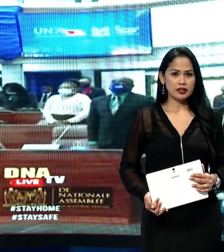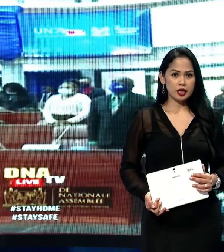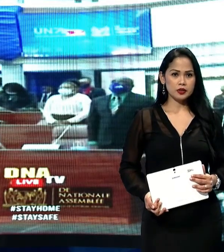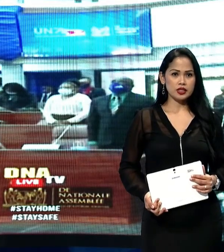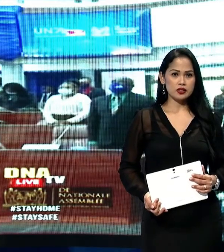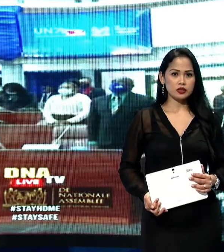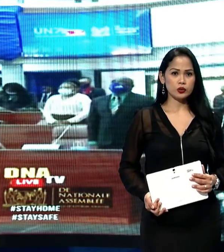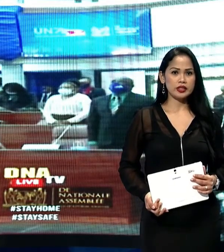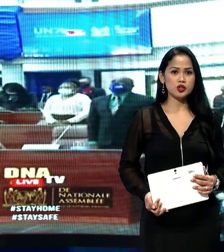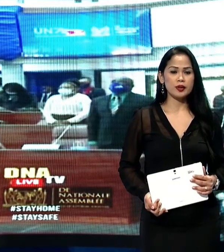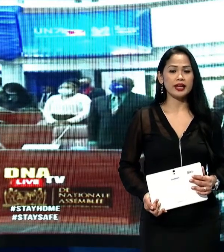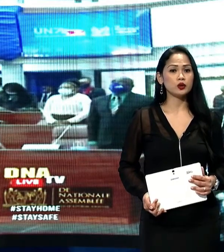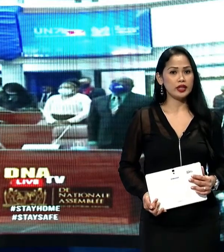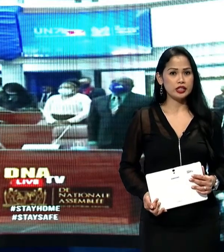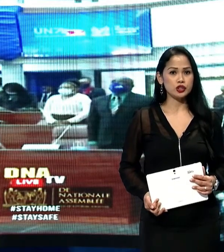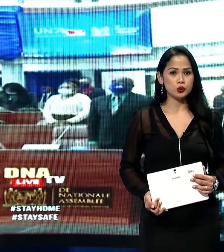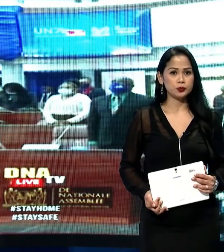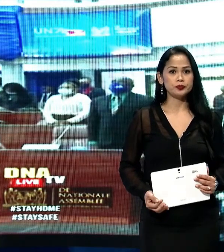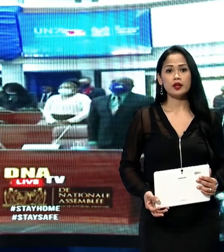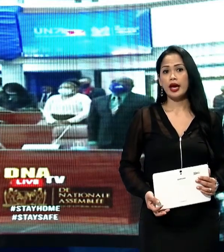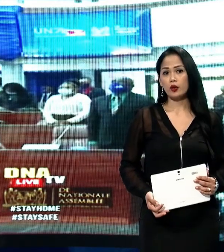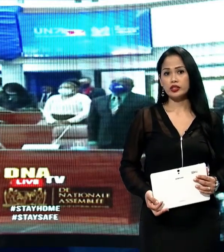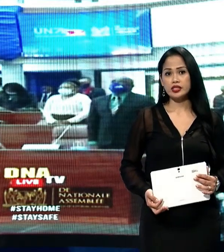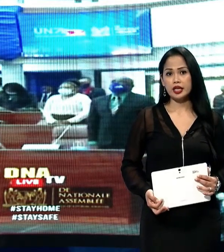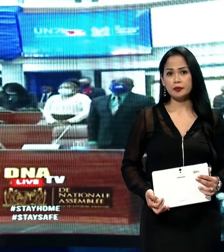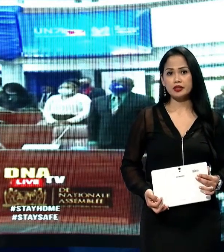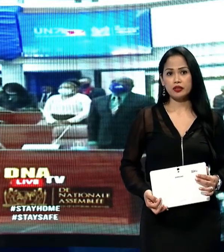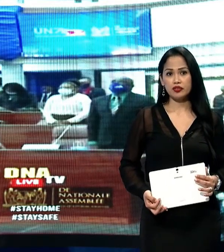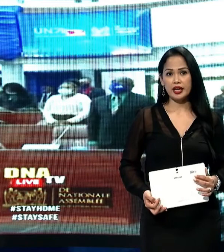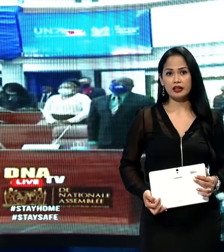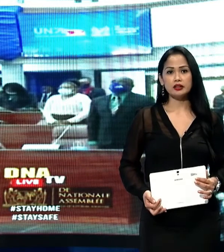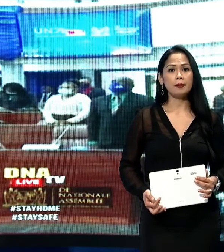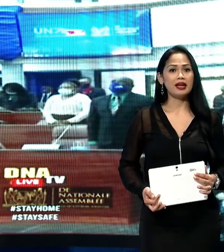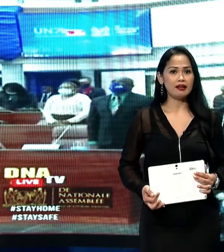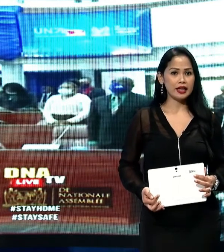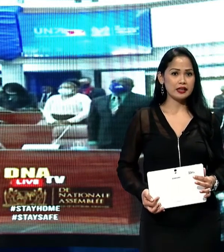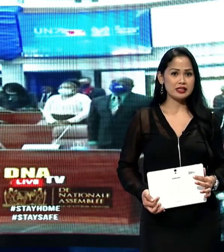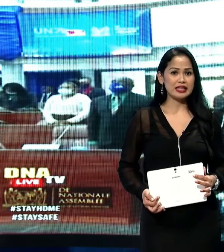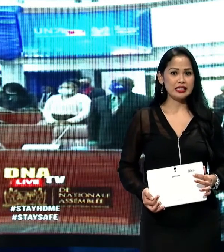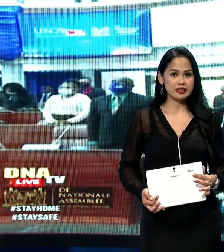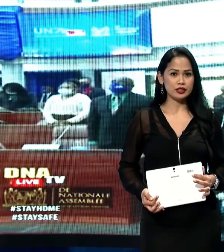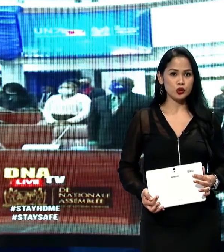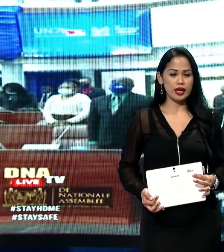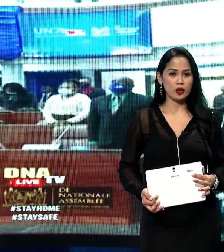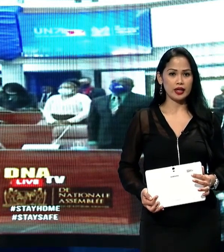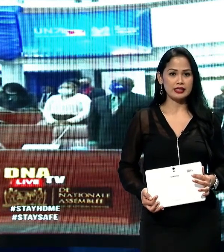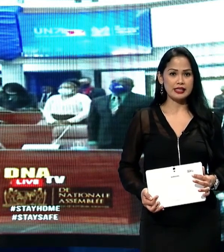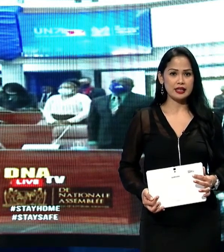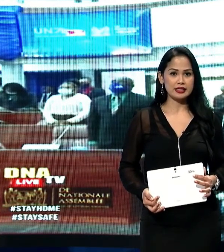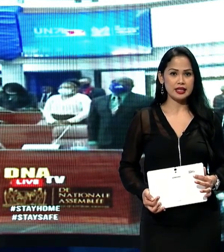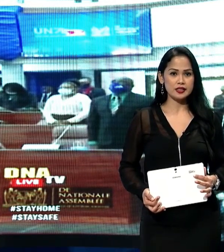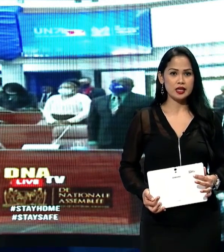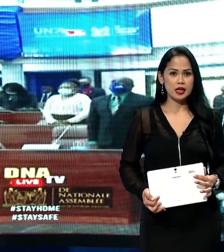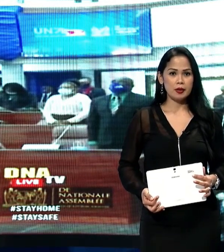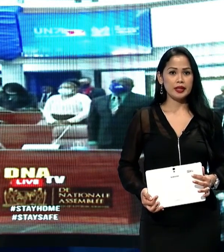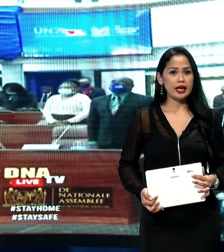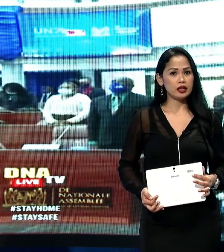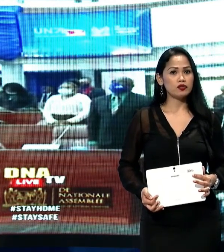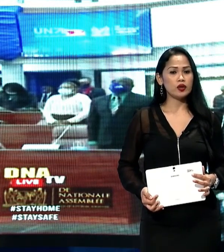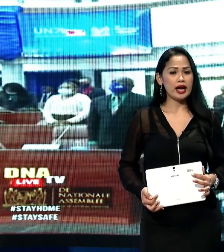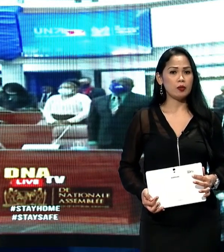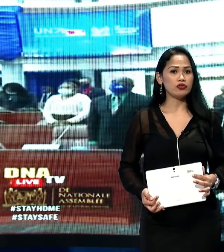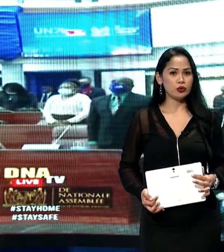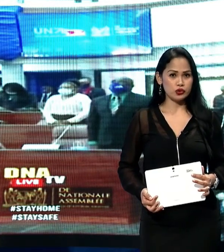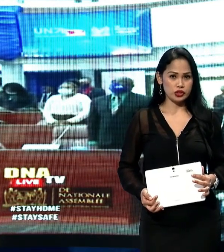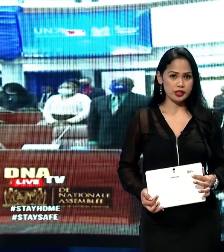president Chandrika Prasad Santokhi sprak het college toe. Hij onderstreept dat de VN de belangrijkste internationale organisatie is met